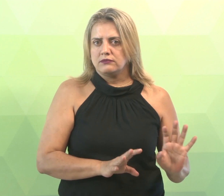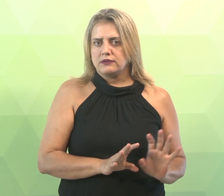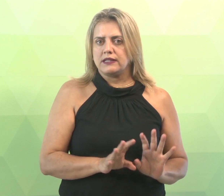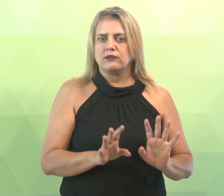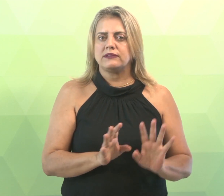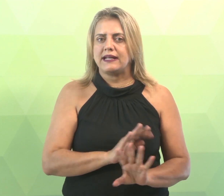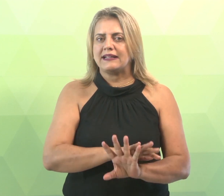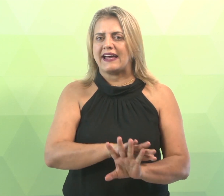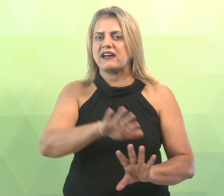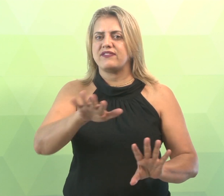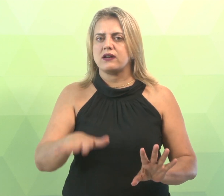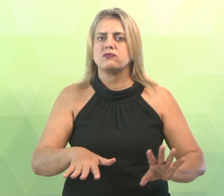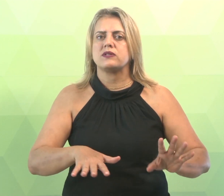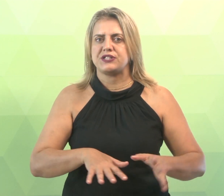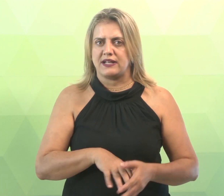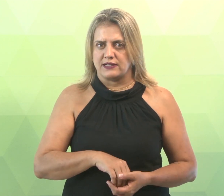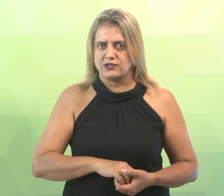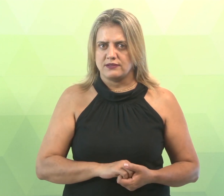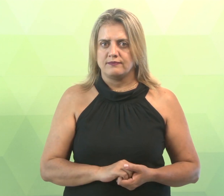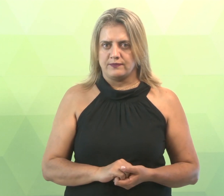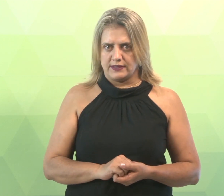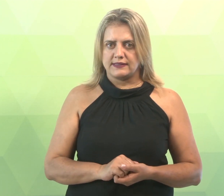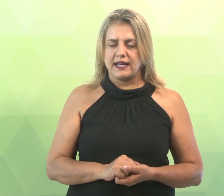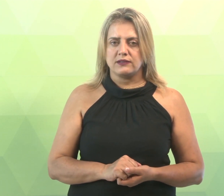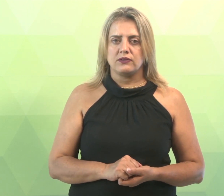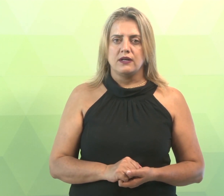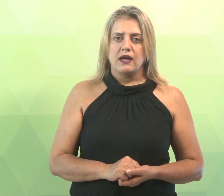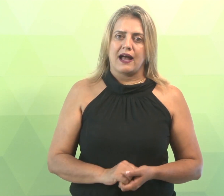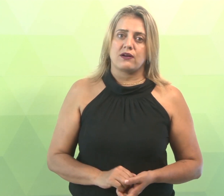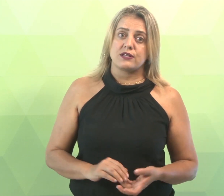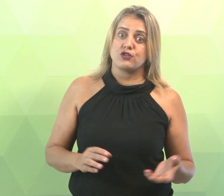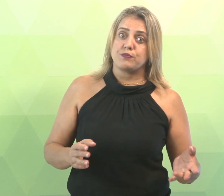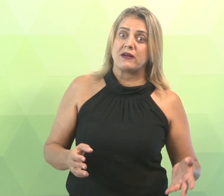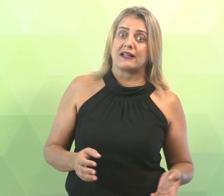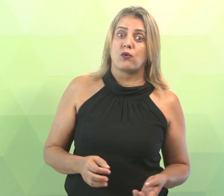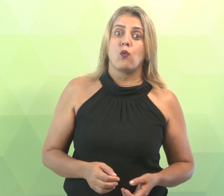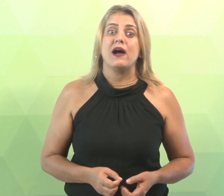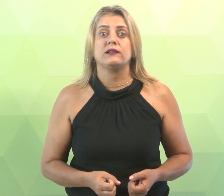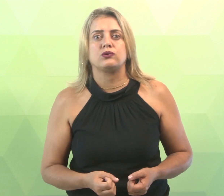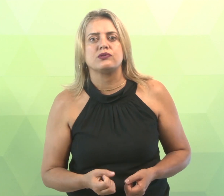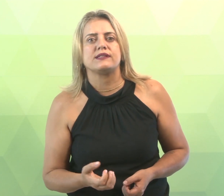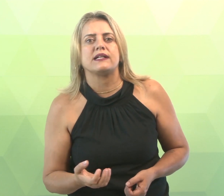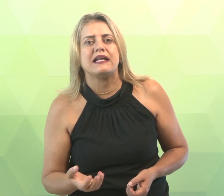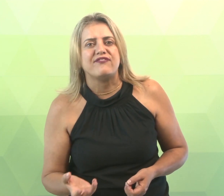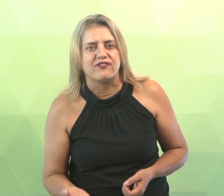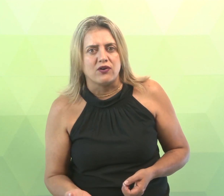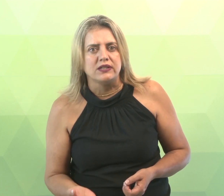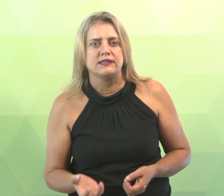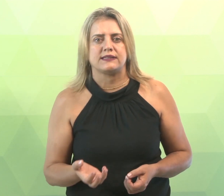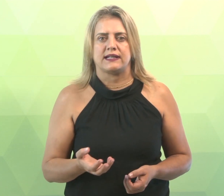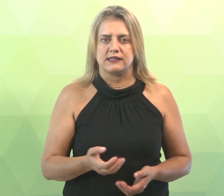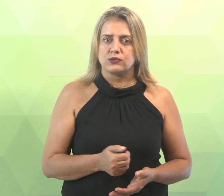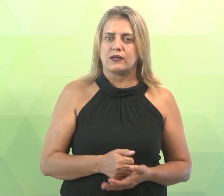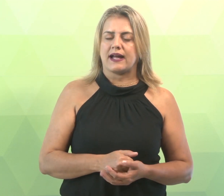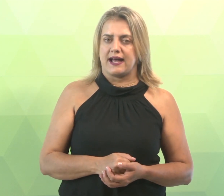que não tem nada a ver com quantidade, certo? Agora, se eu te perguntar quantos telefones tem na sua